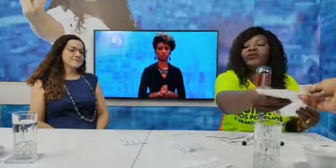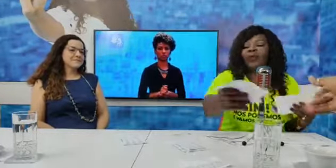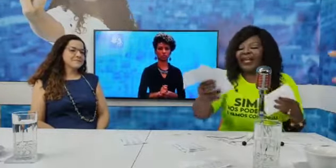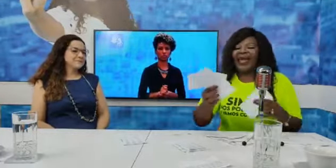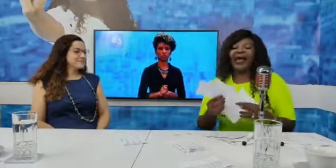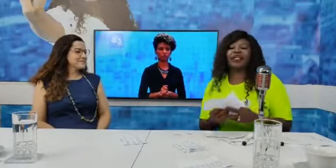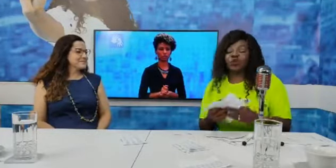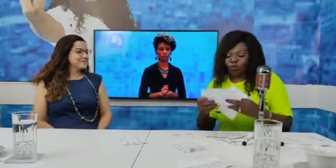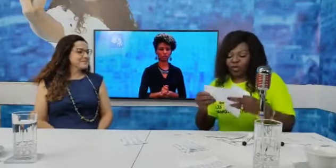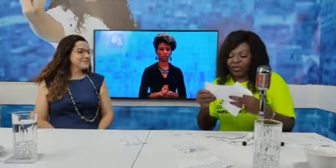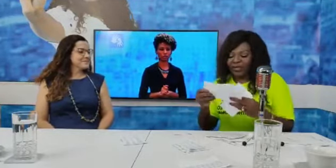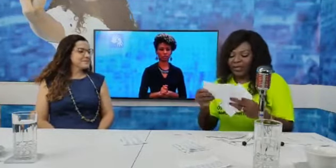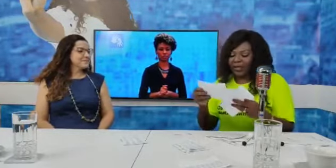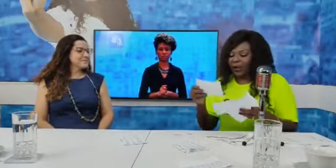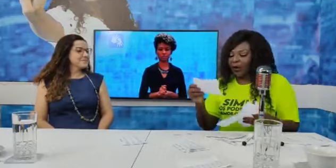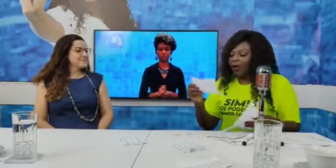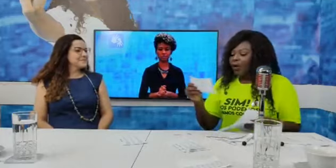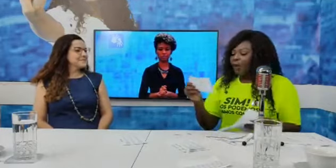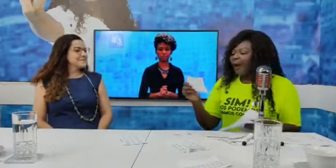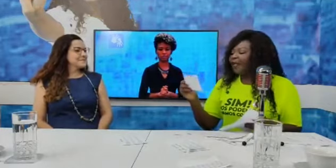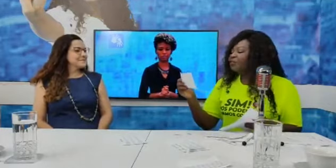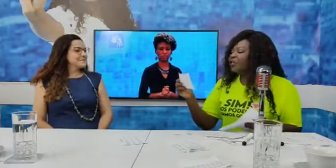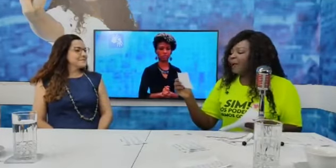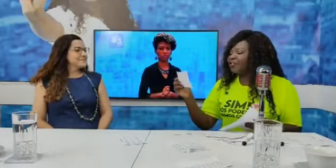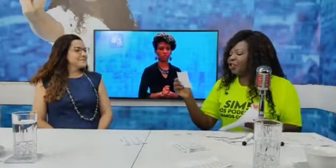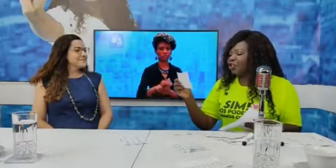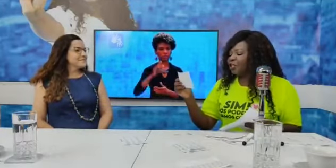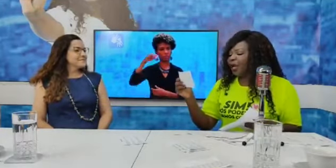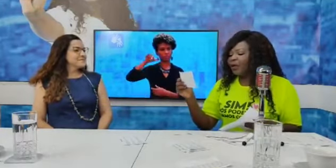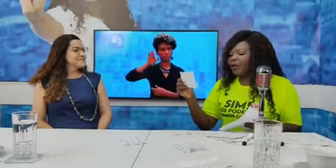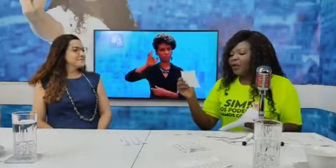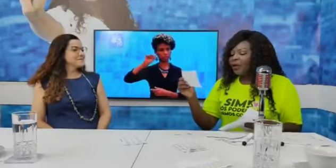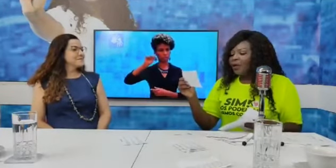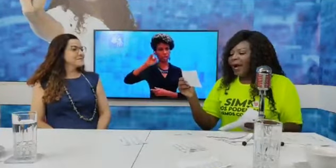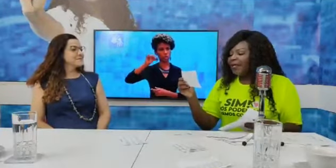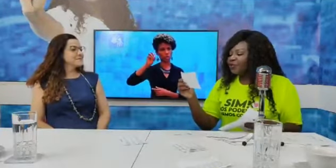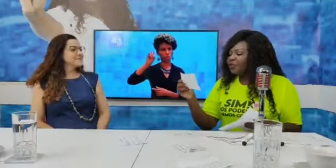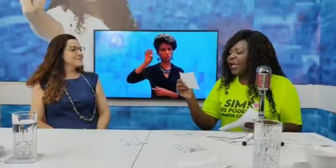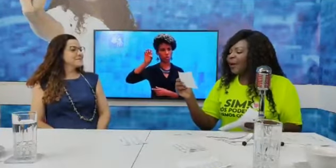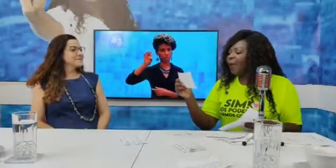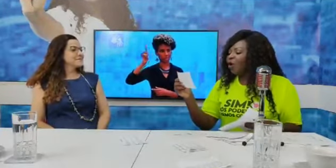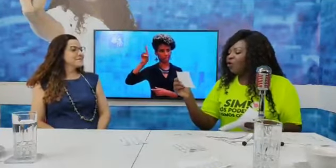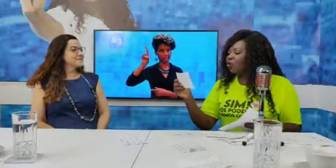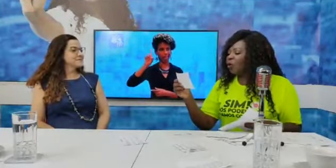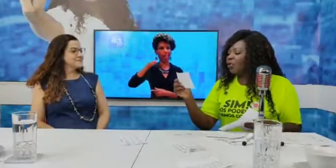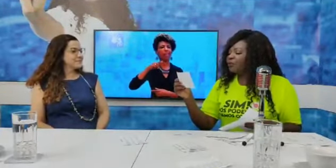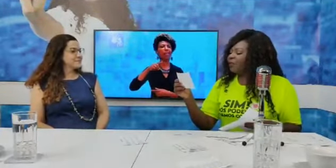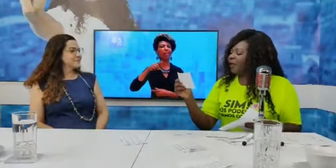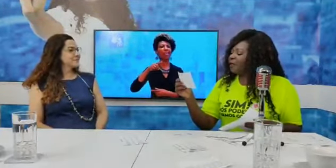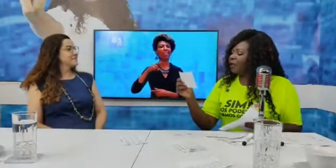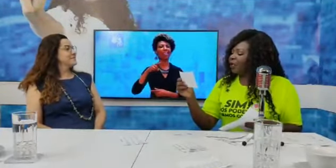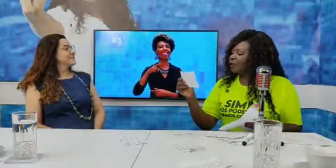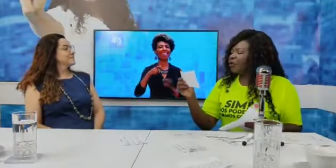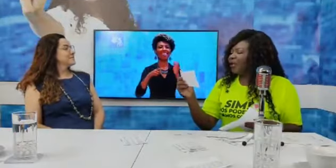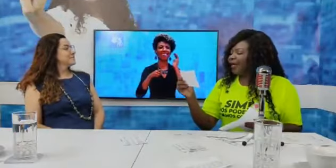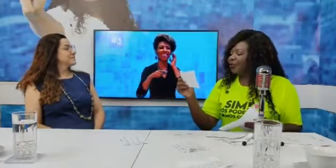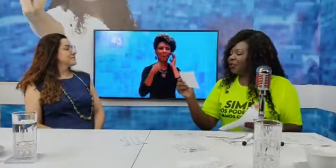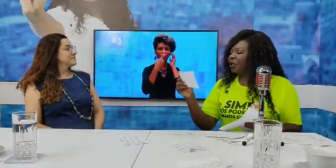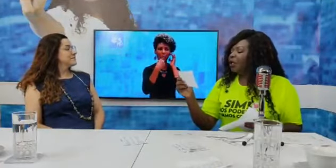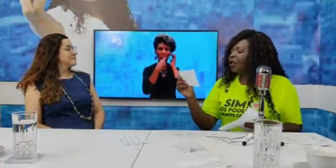Misericórdia, ó, está uma guerra aqui, o que tem que se ler, ó. Maria José Batista. Maria José da Boca do Rio 2, minha vereadora,